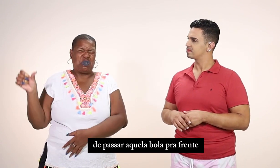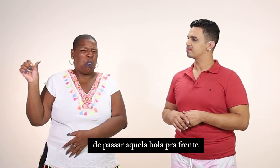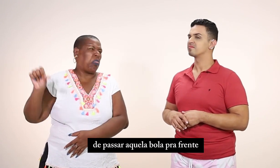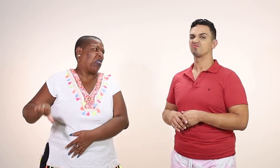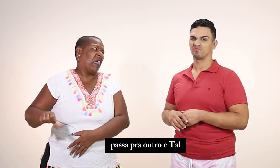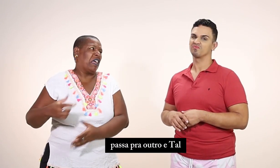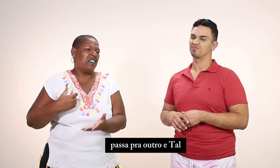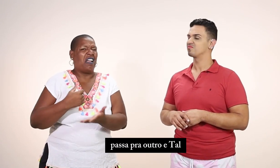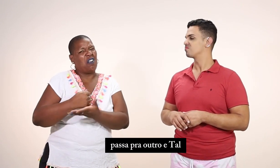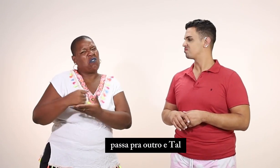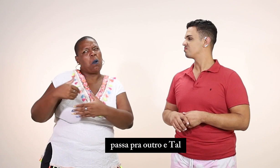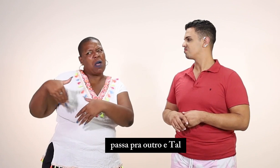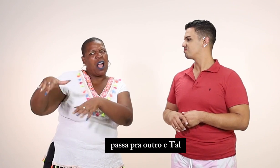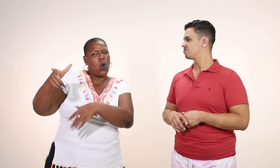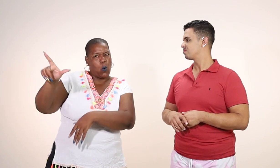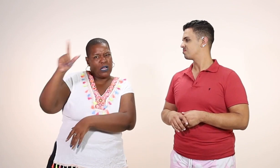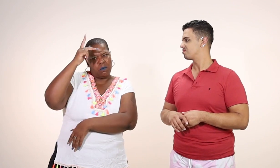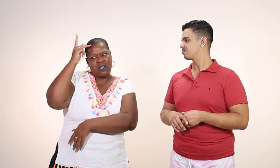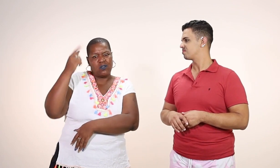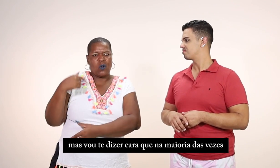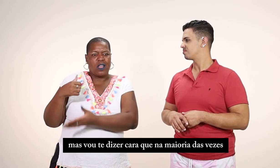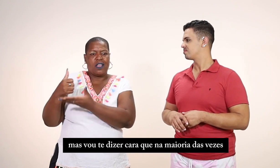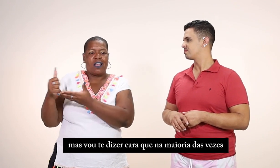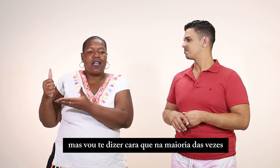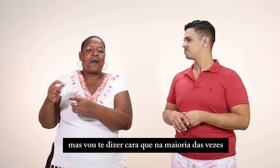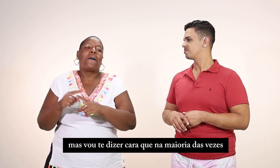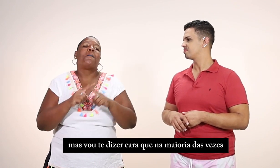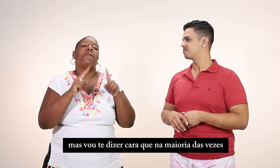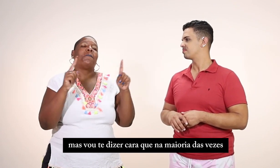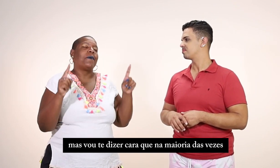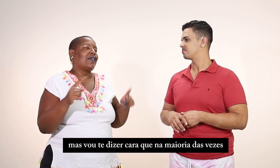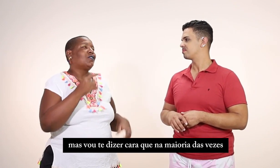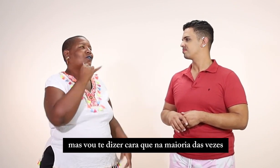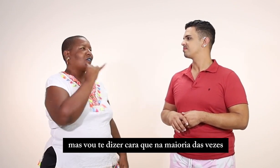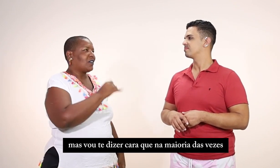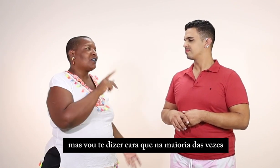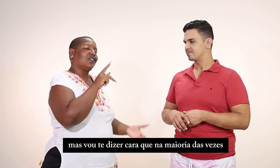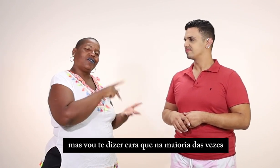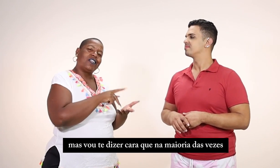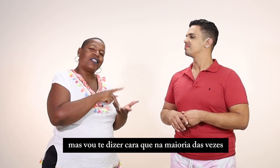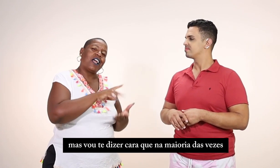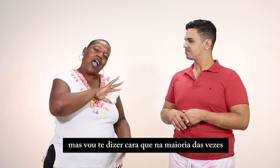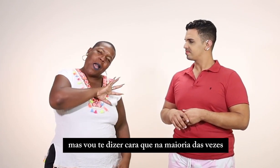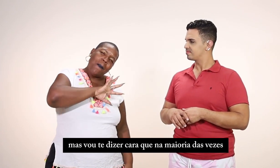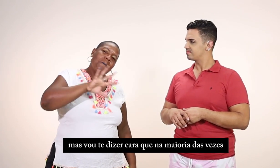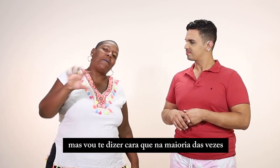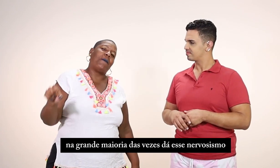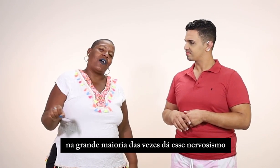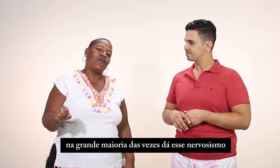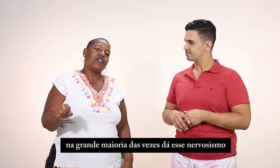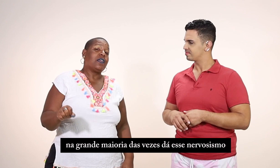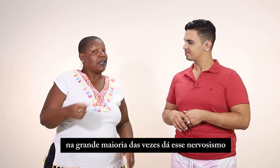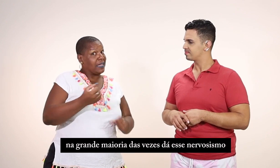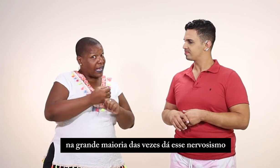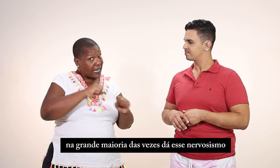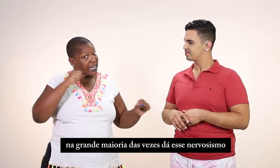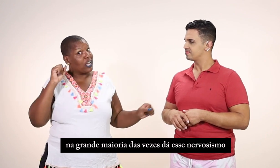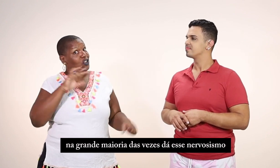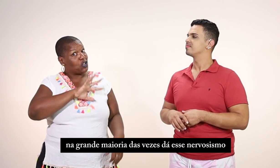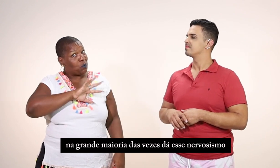frente, passa para outro e tal. Mas vou te dizer, cara, que na maioria das vezes, na grande maioria das vezes, dá